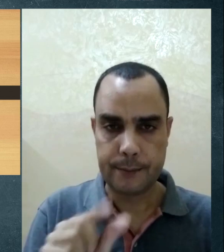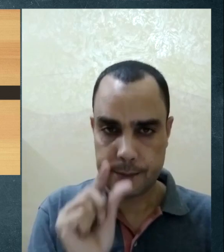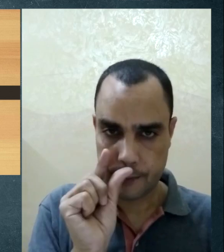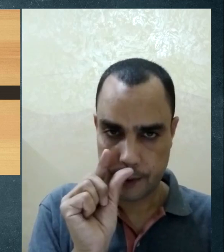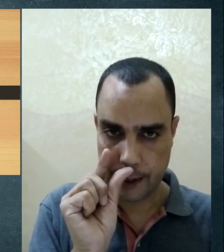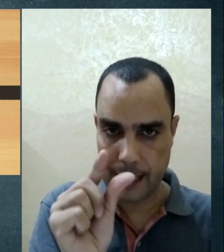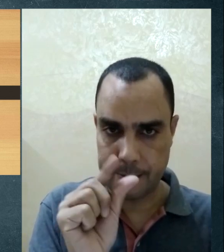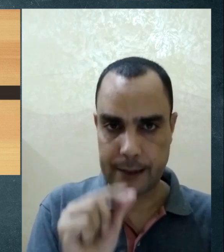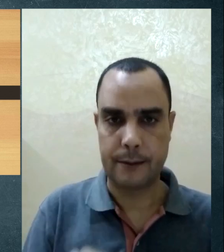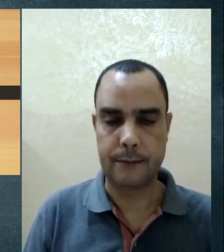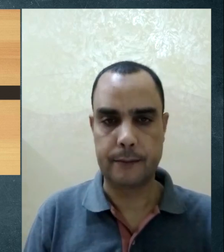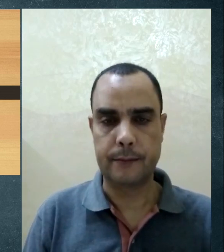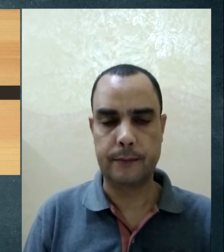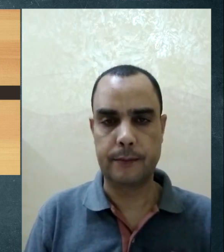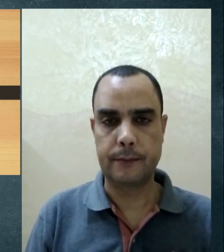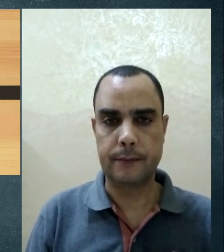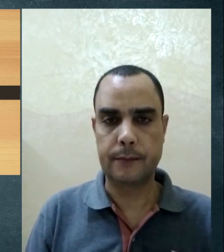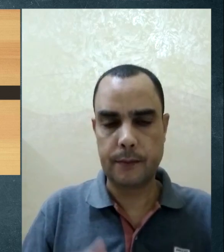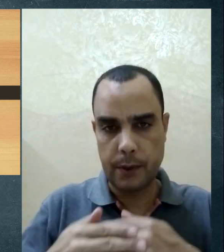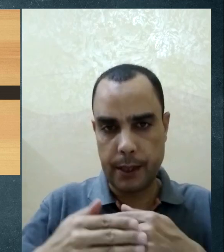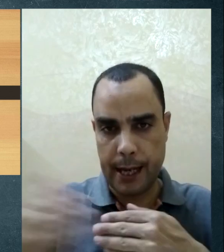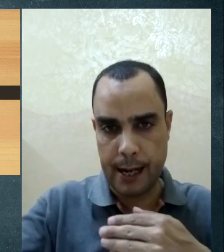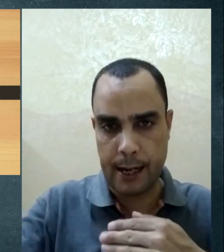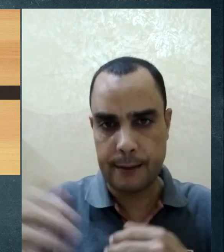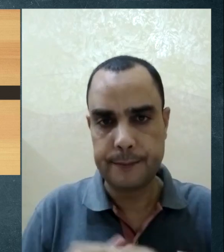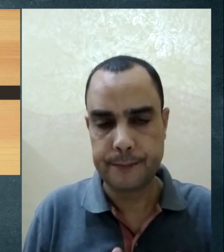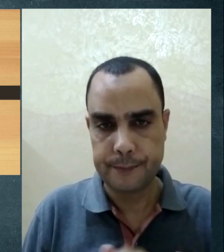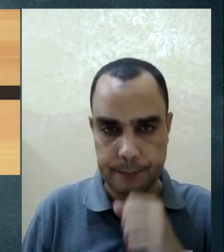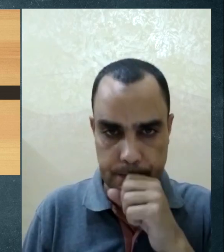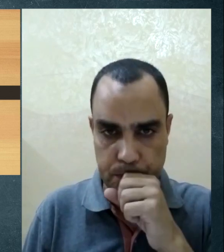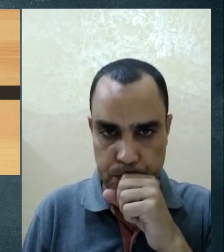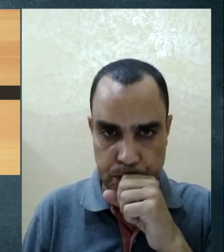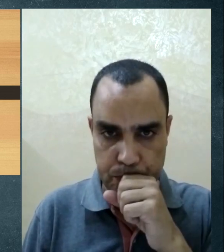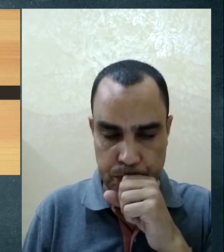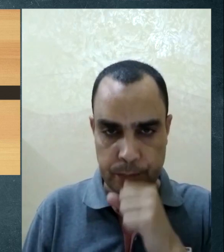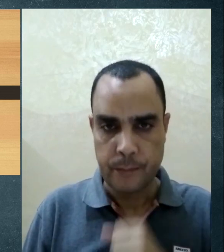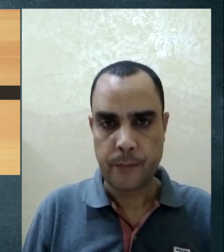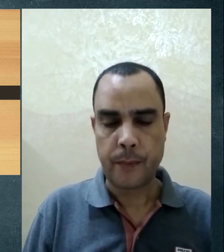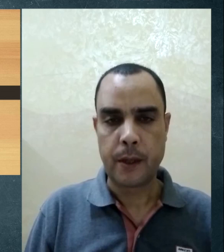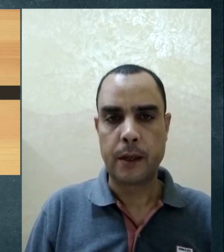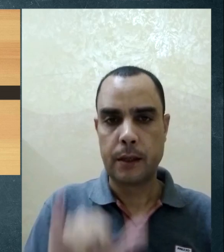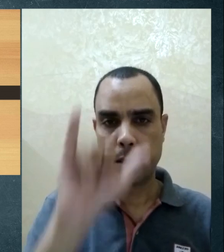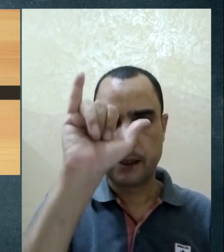معنى كلمة ينأى